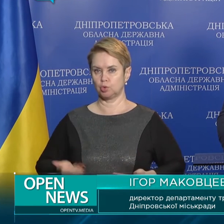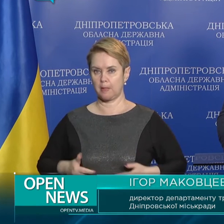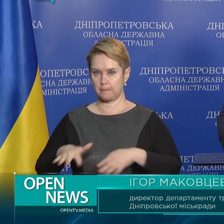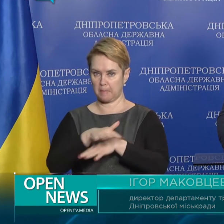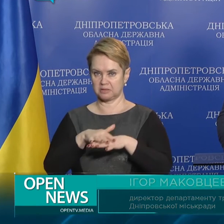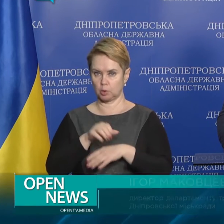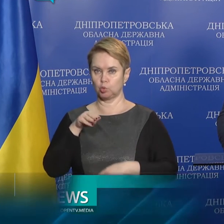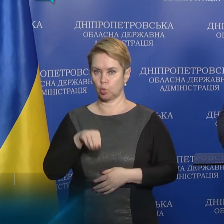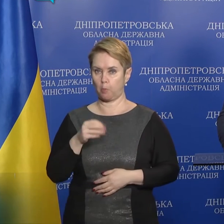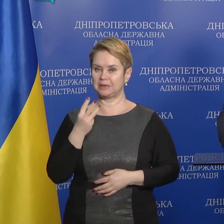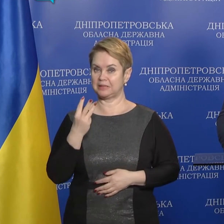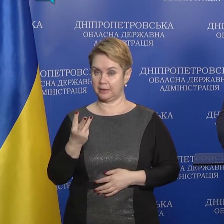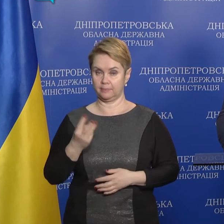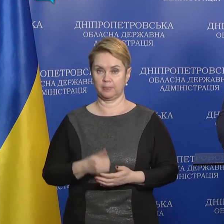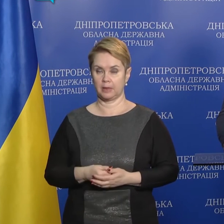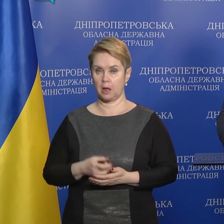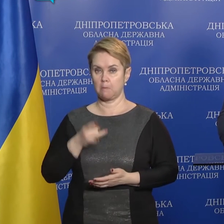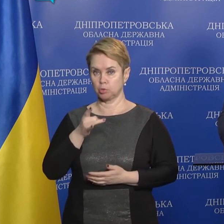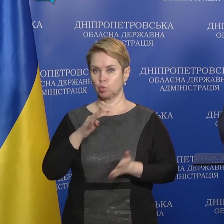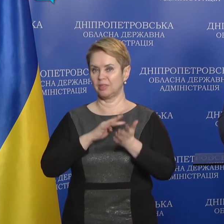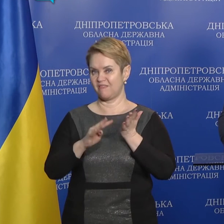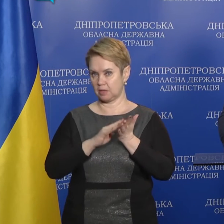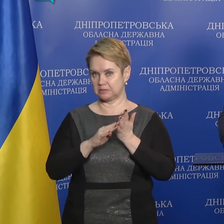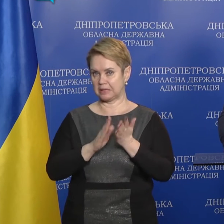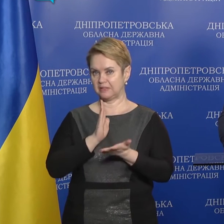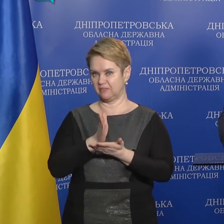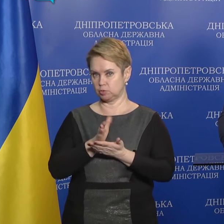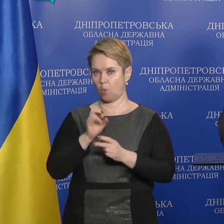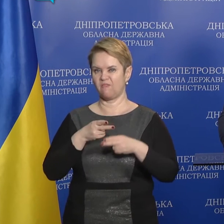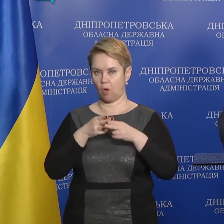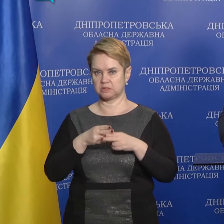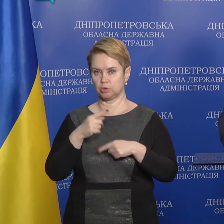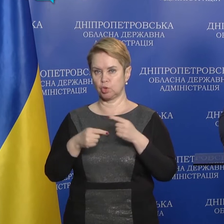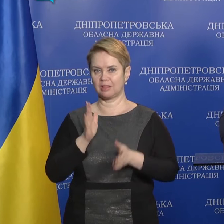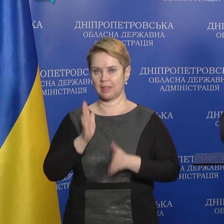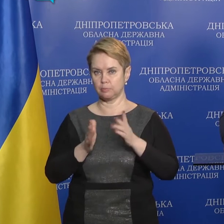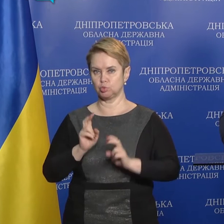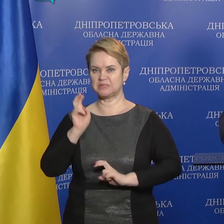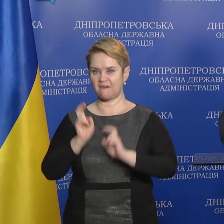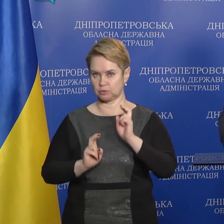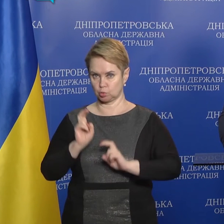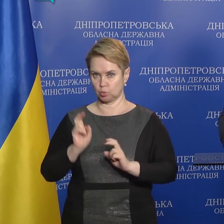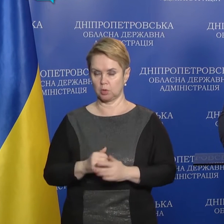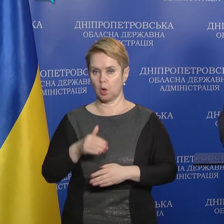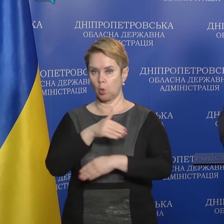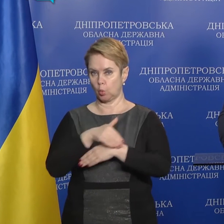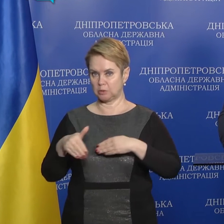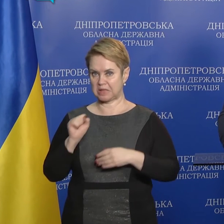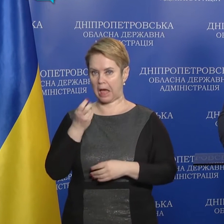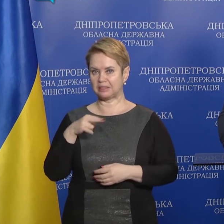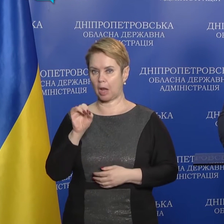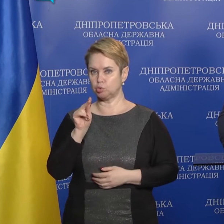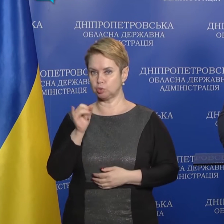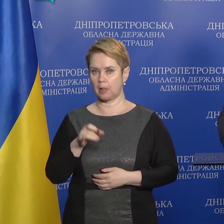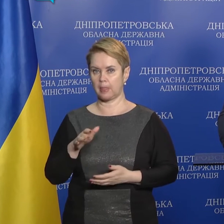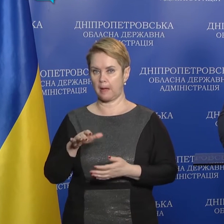на жилмасив Тополь-3. Маршрут 90 движеться від вокзалу через набережну Заводську, вулиця Андрійченка